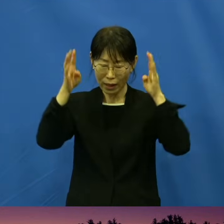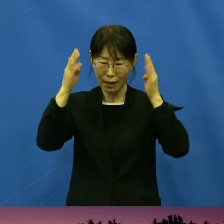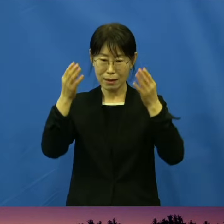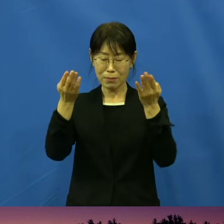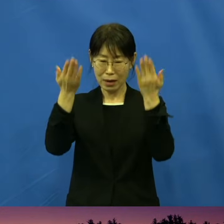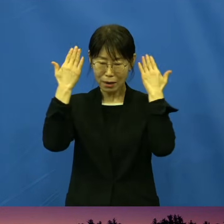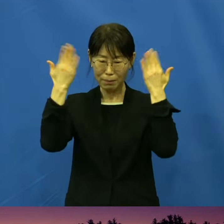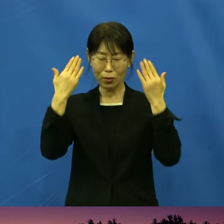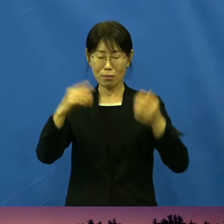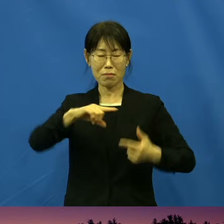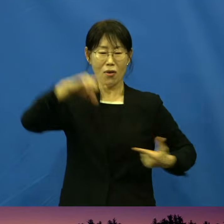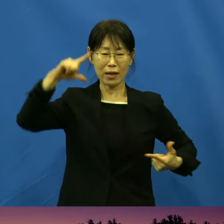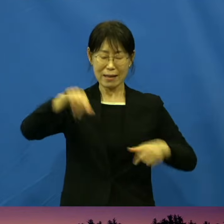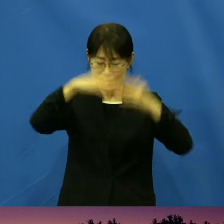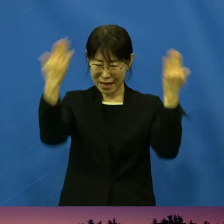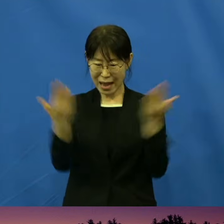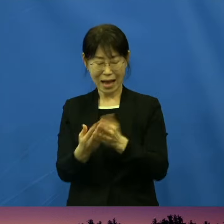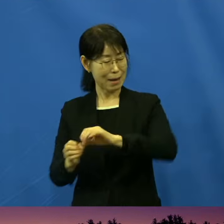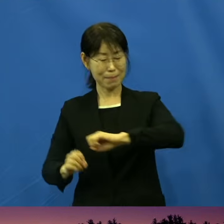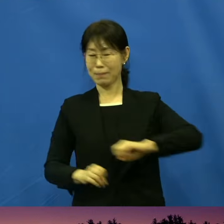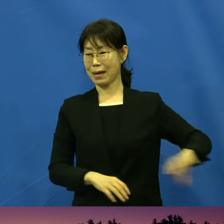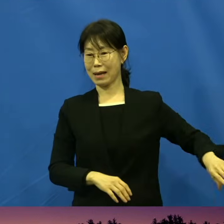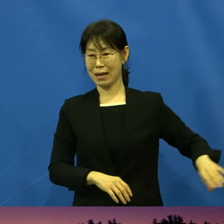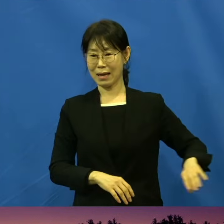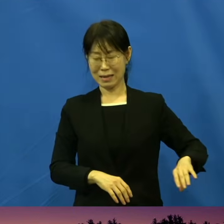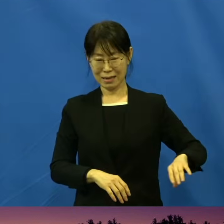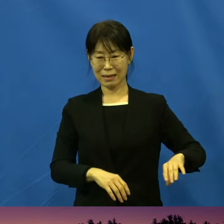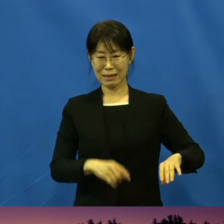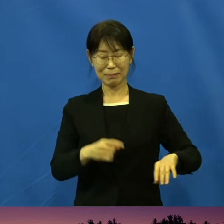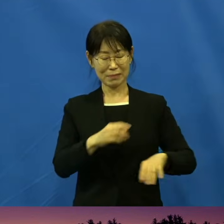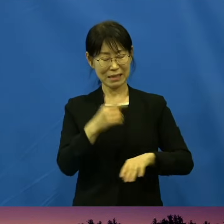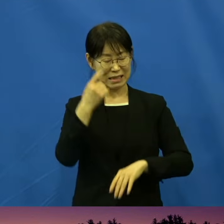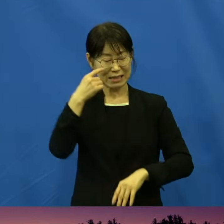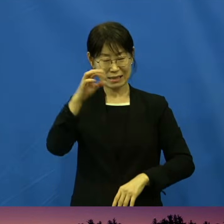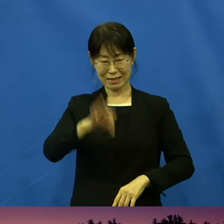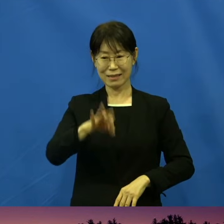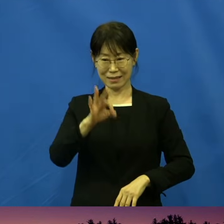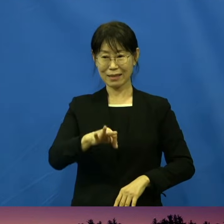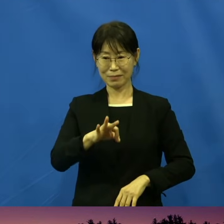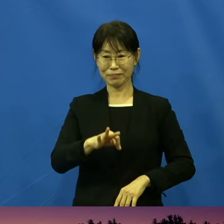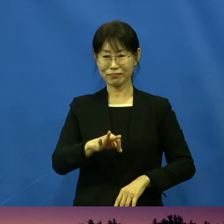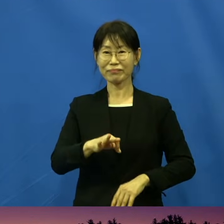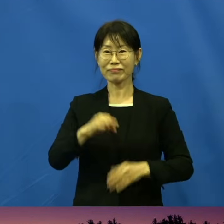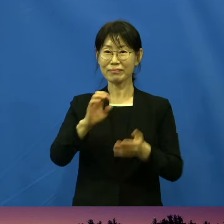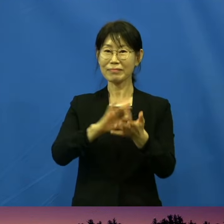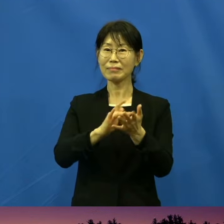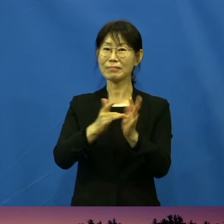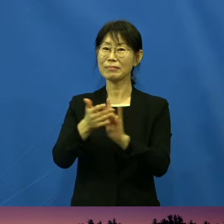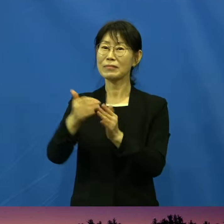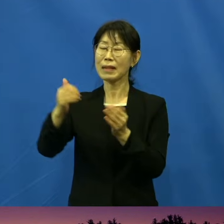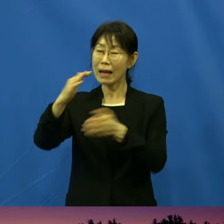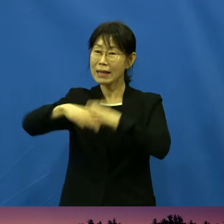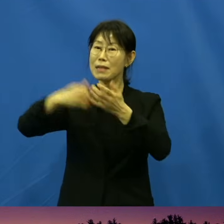그리스도를 만나니까, 그리스도 안에서 세상의 이전의 것들을 바라보니까 아무것도 아니라는 거예요.